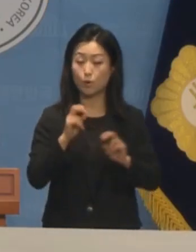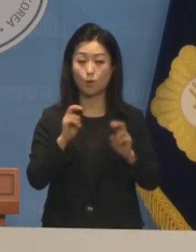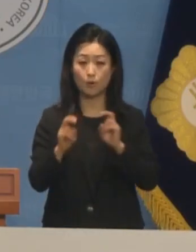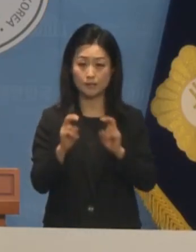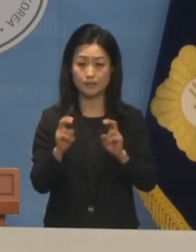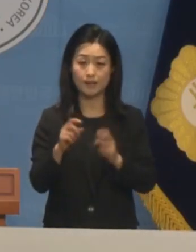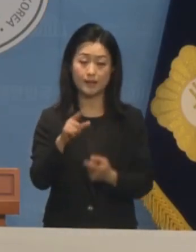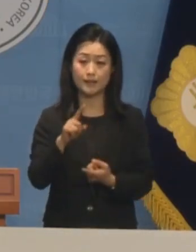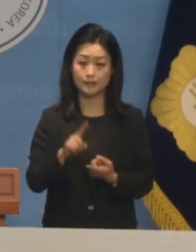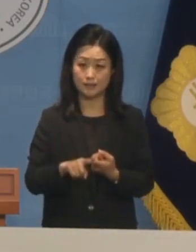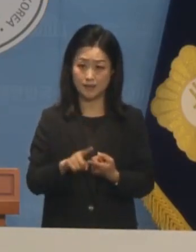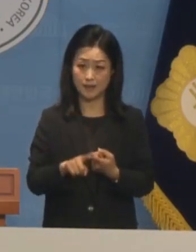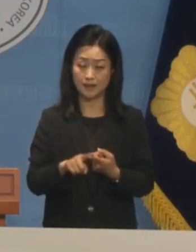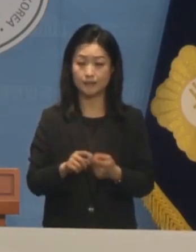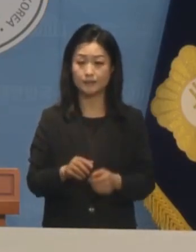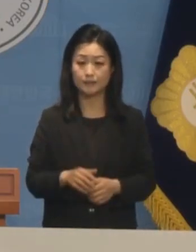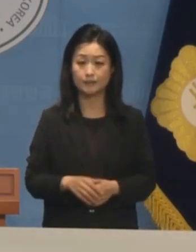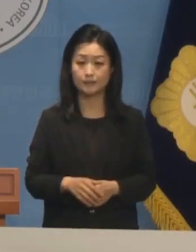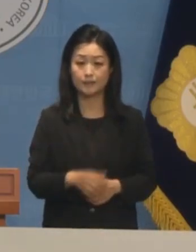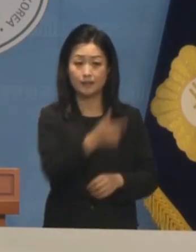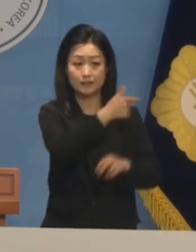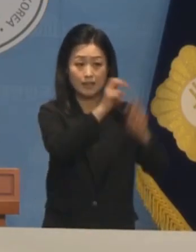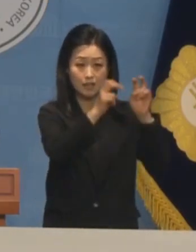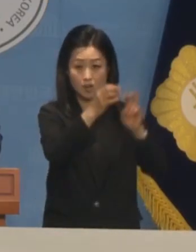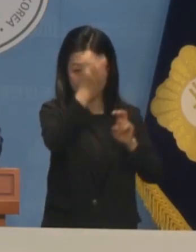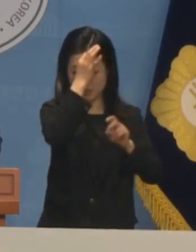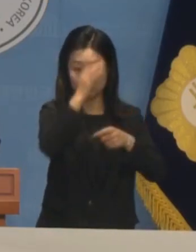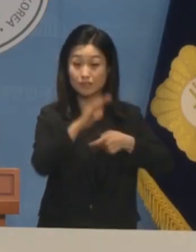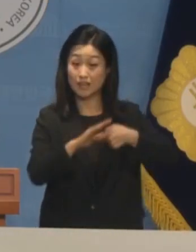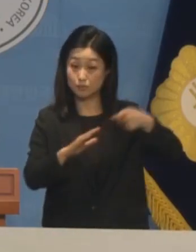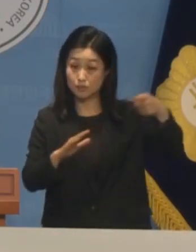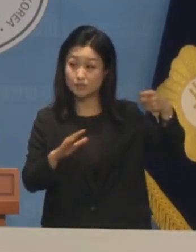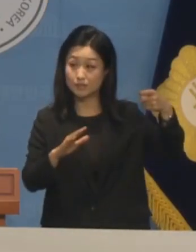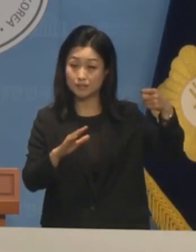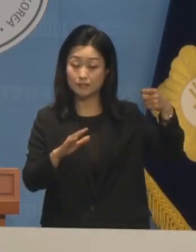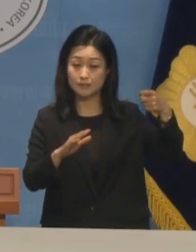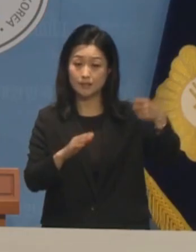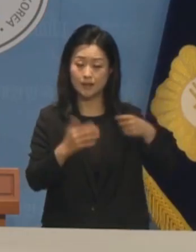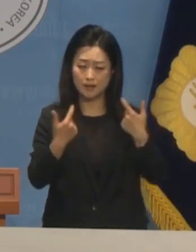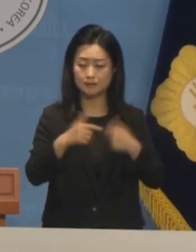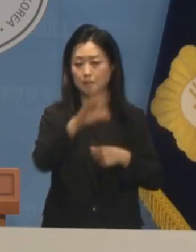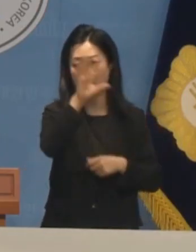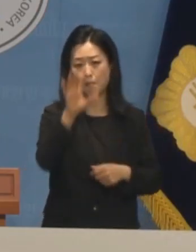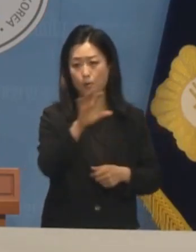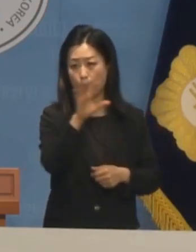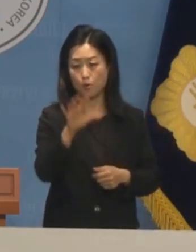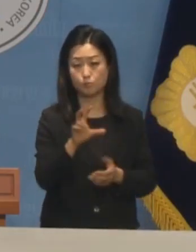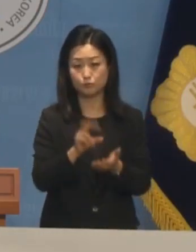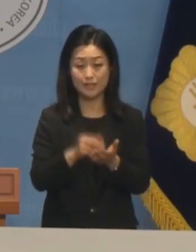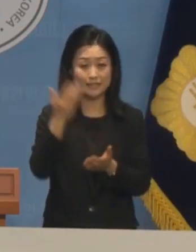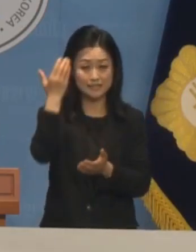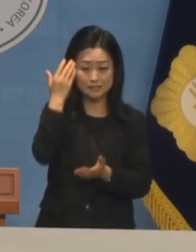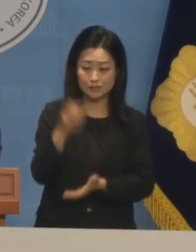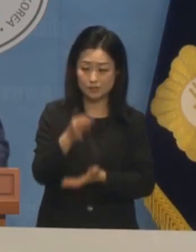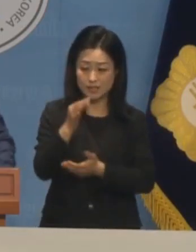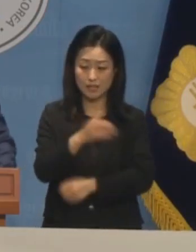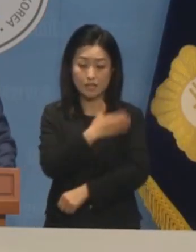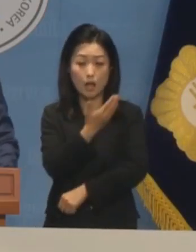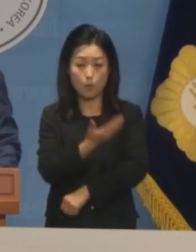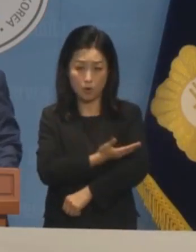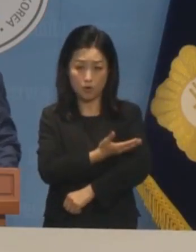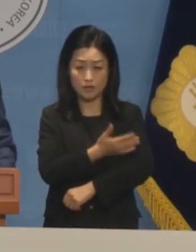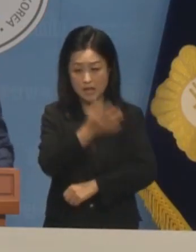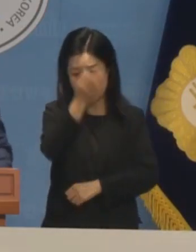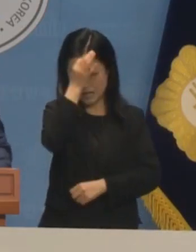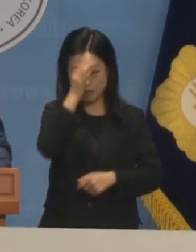중소기업에 대한 그 대기업들의 기술 탈취가 사실 어제 오늘 이야기 아닙니다. 지적재산권이라든지 이런